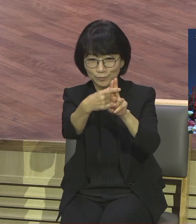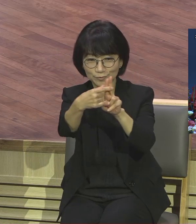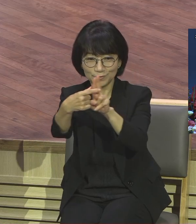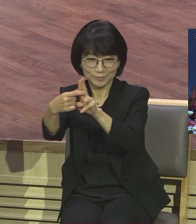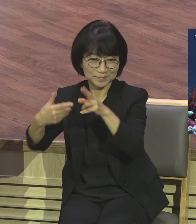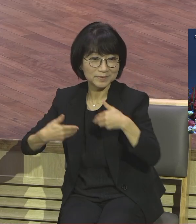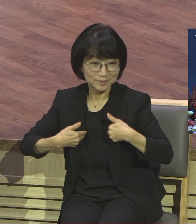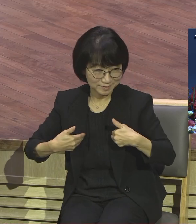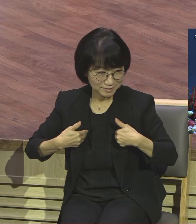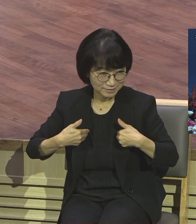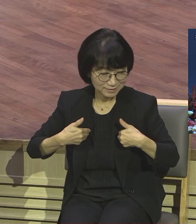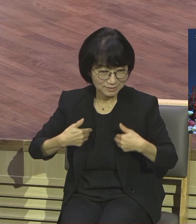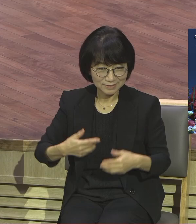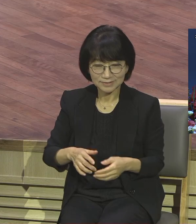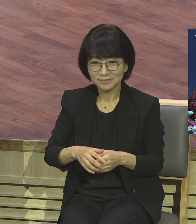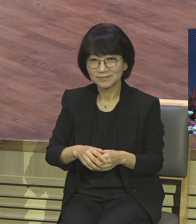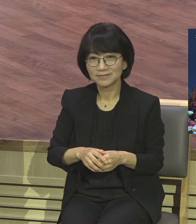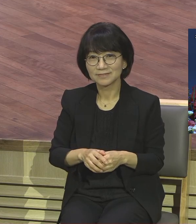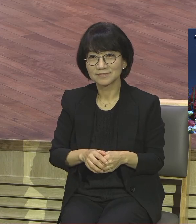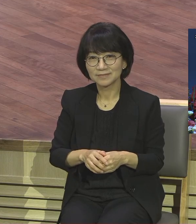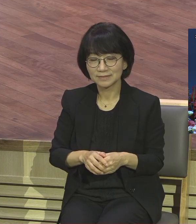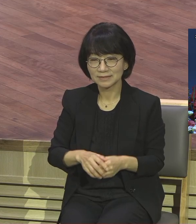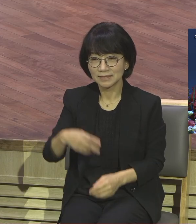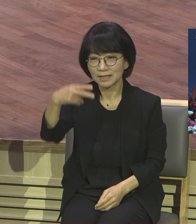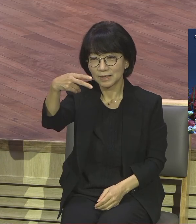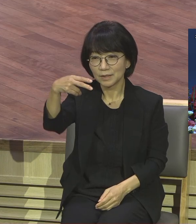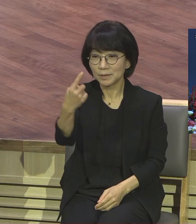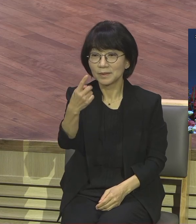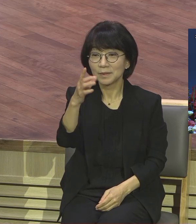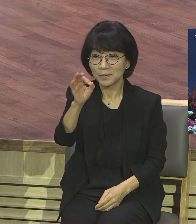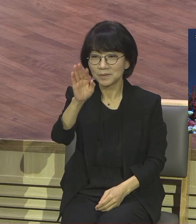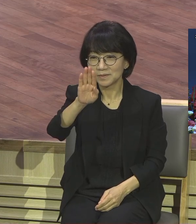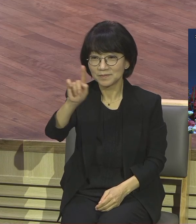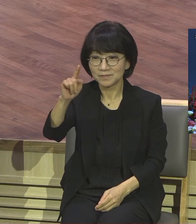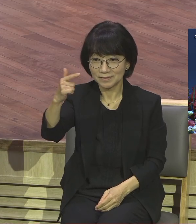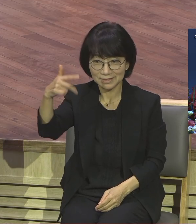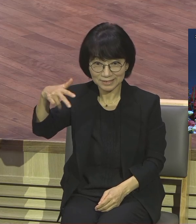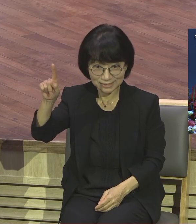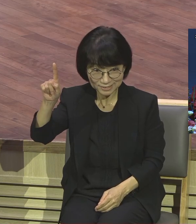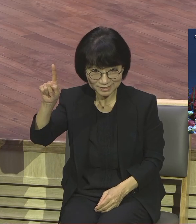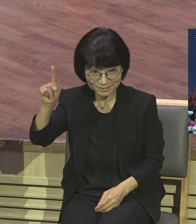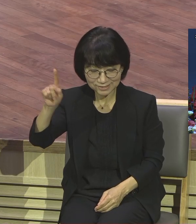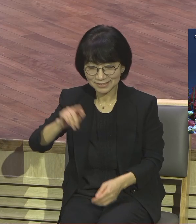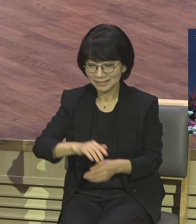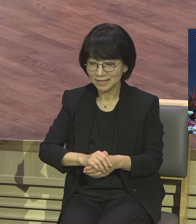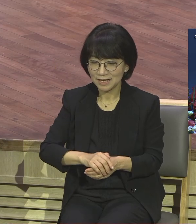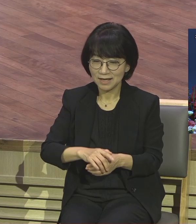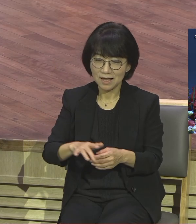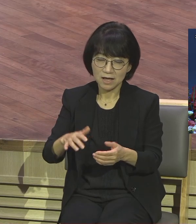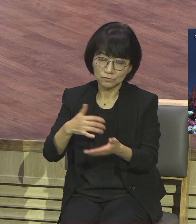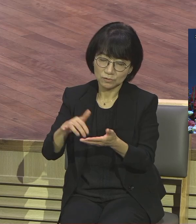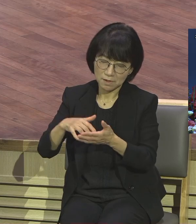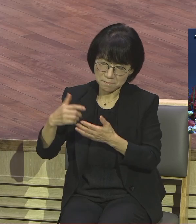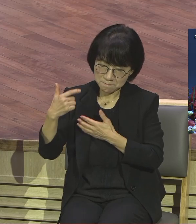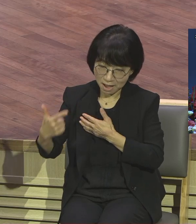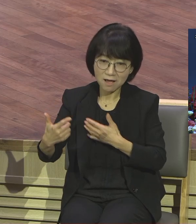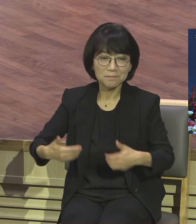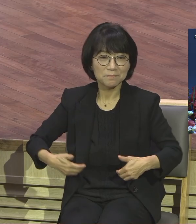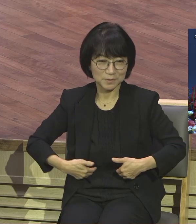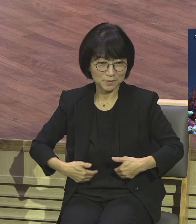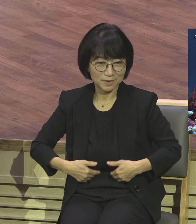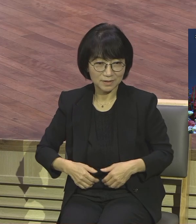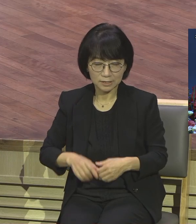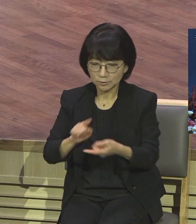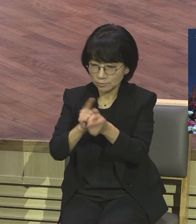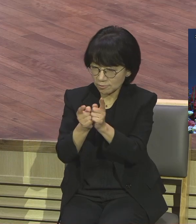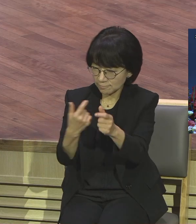지었습니다. 영적 동반자라 그럽니다. 이런 동반자들이 우리의 영적으로 행동에 많이 있어야 돼요. 서로 영적으로